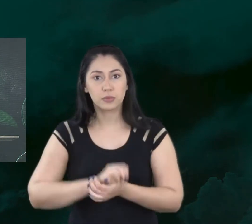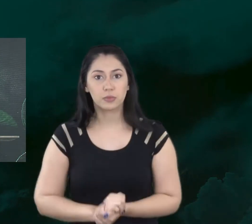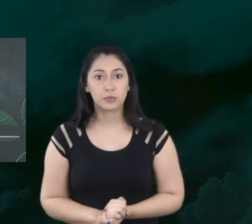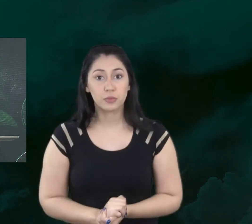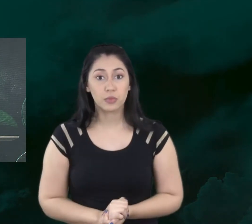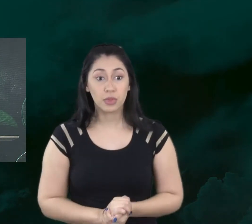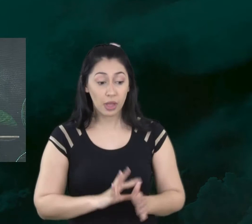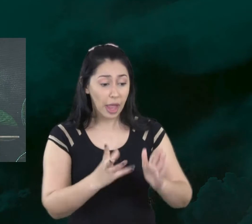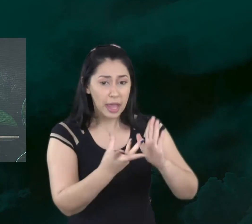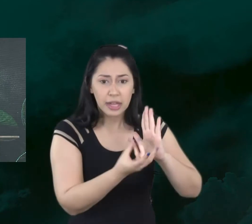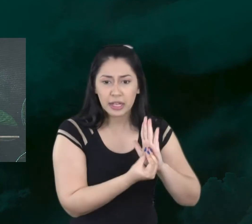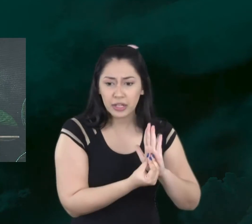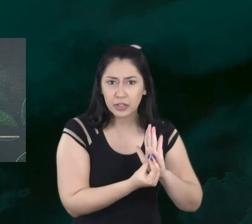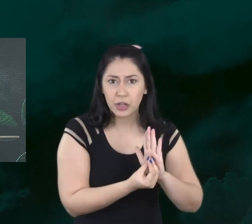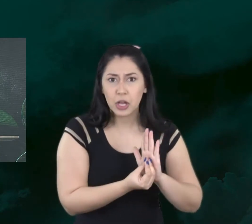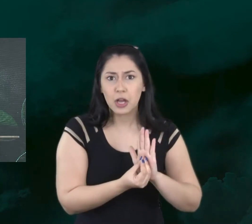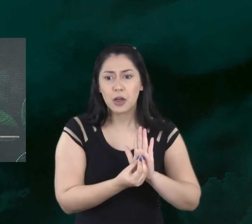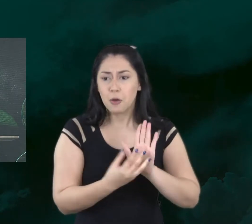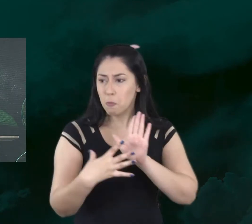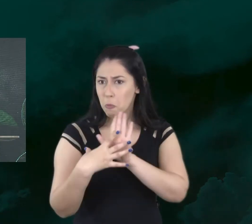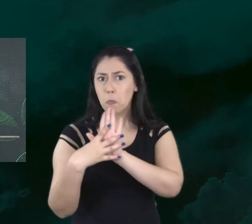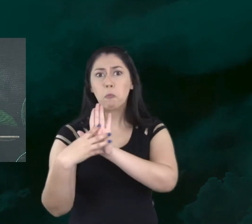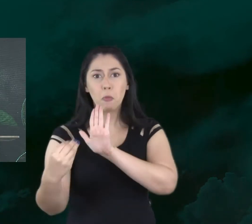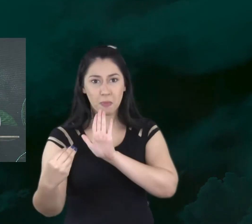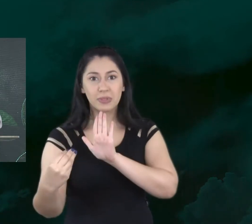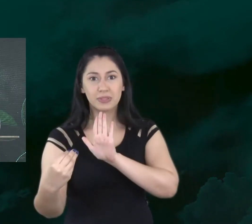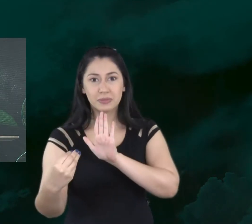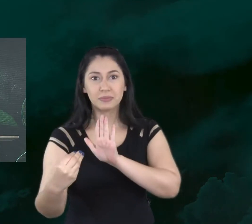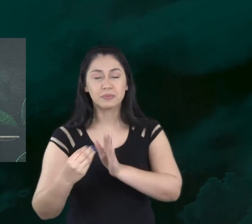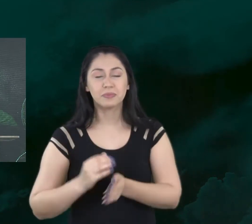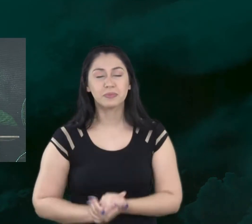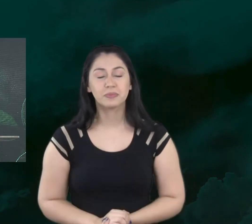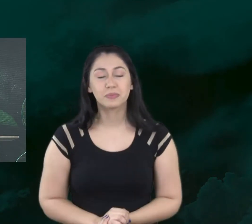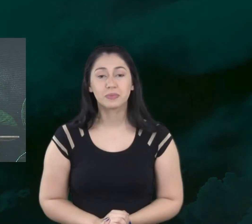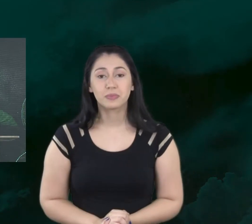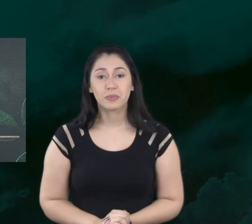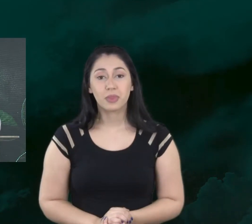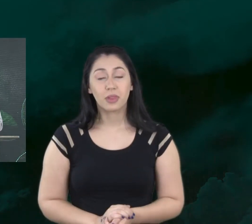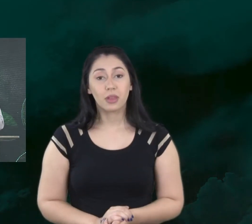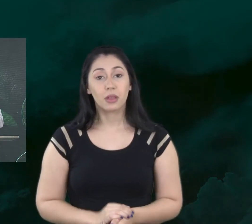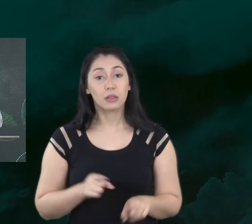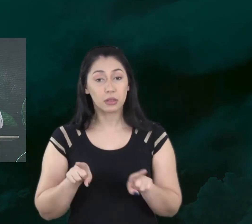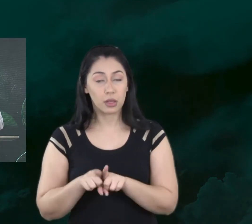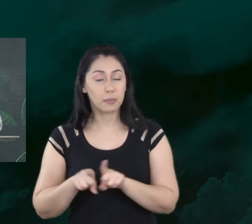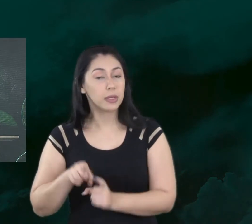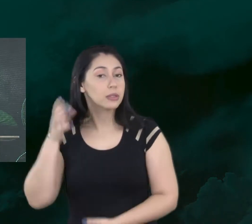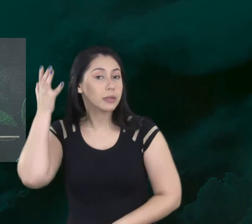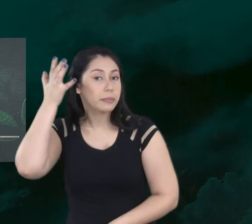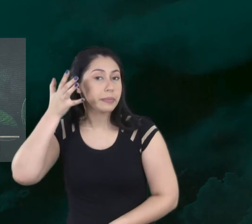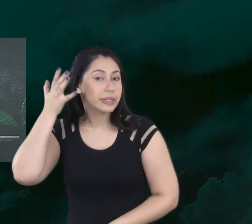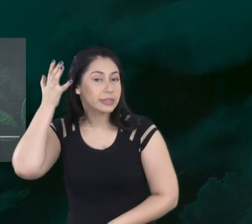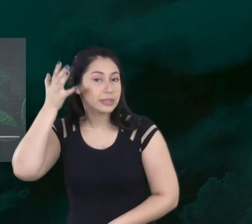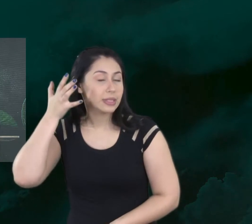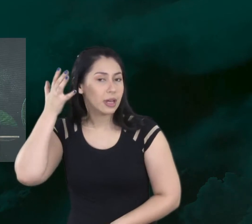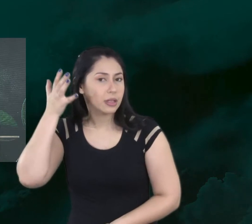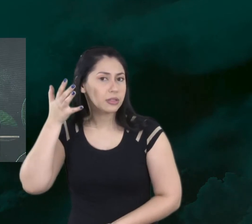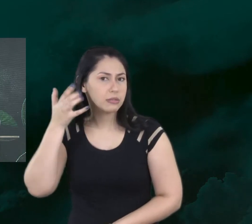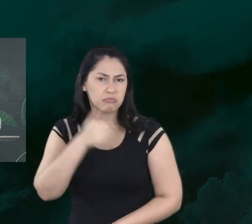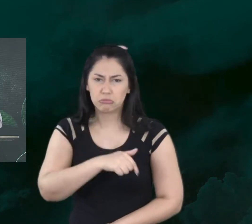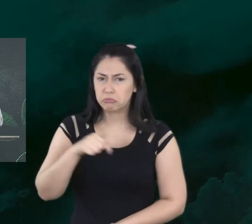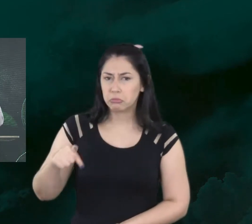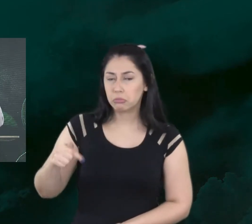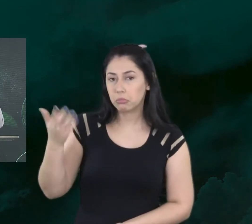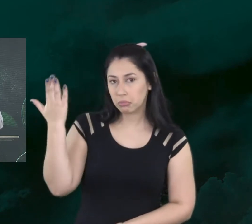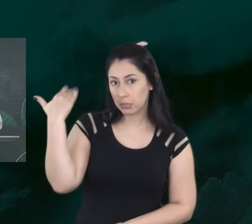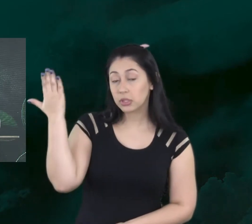se tornaram um modelo da fé, né? E também, na mensagem do outro final de